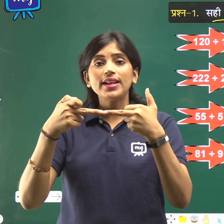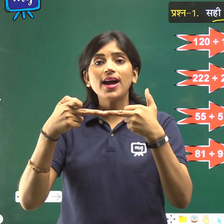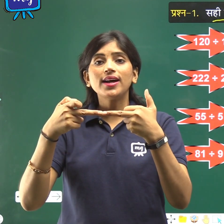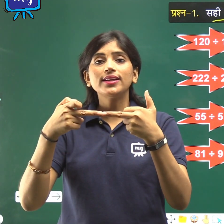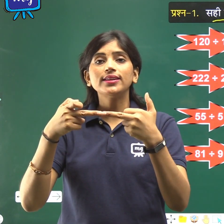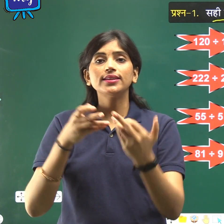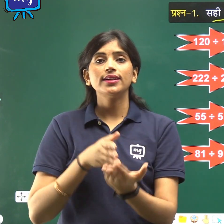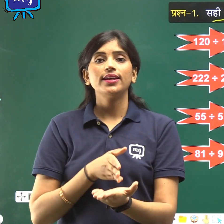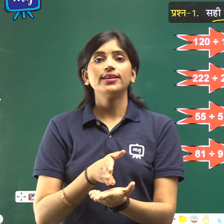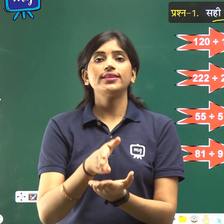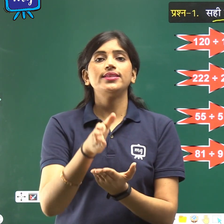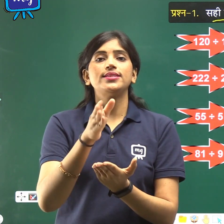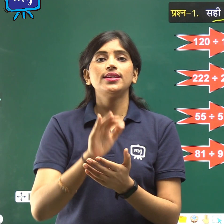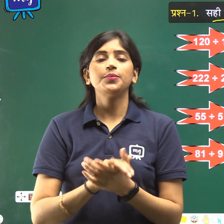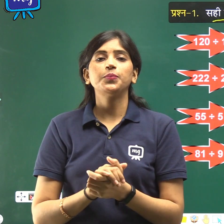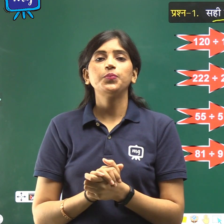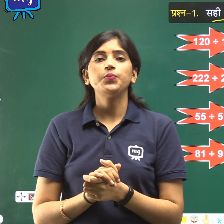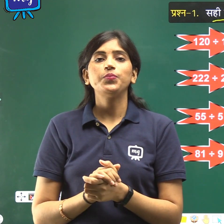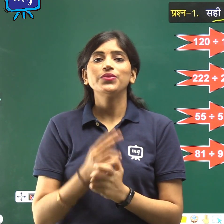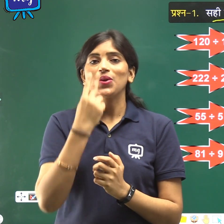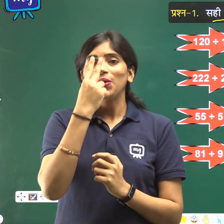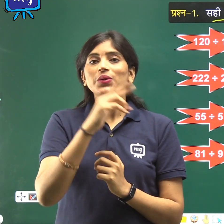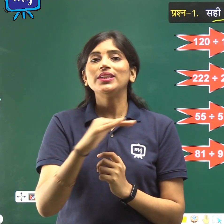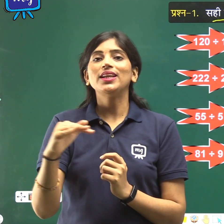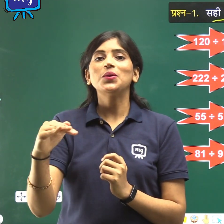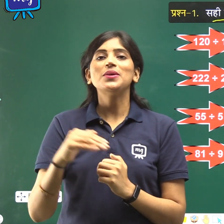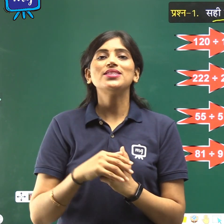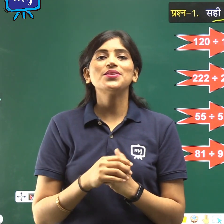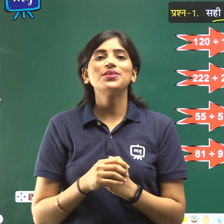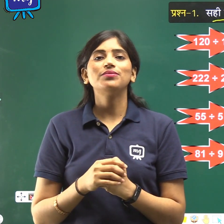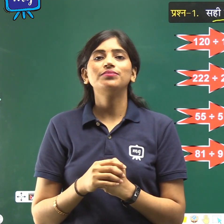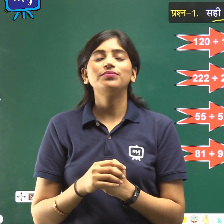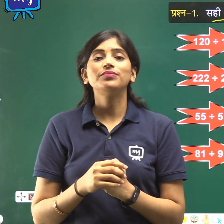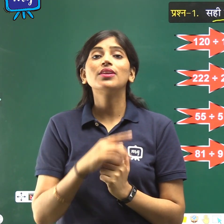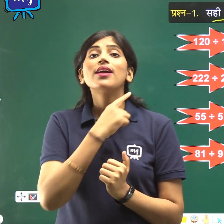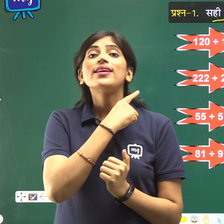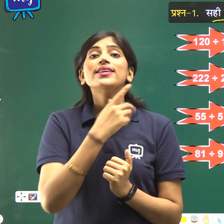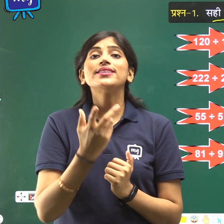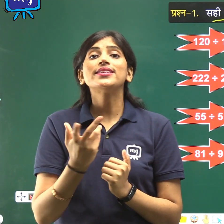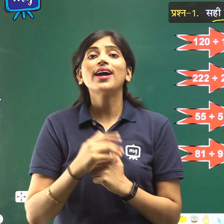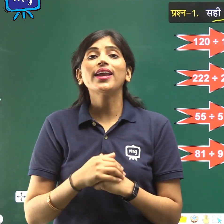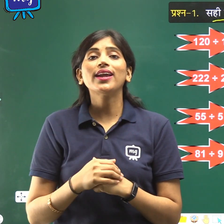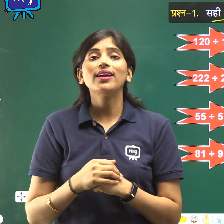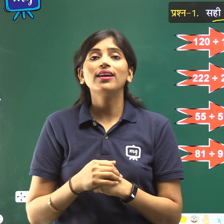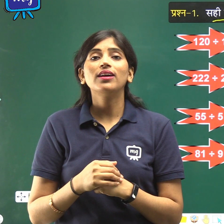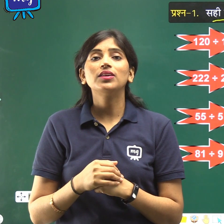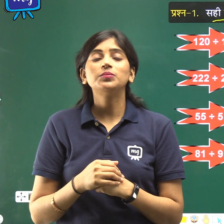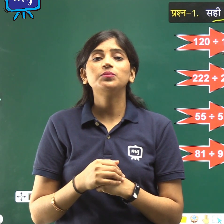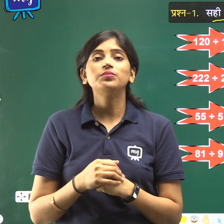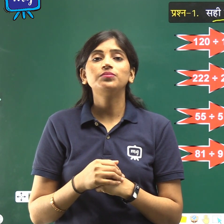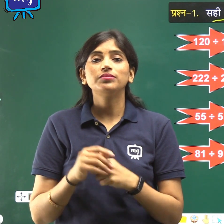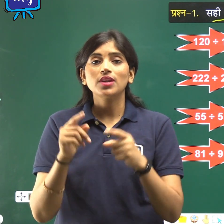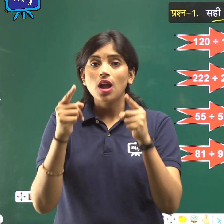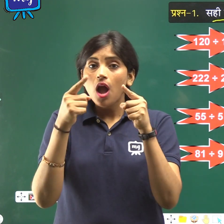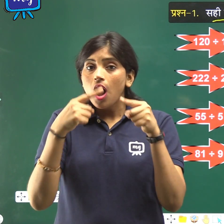मिलान कीजिए। देखो बच्चों, ये क्या है?